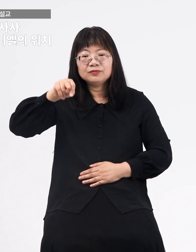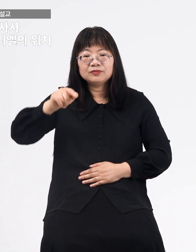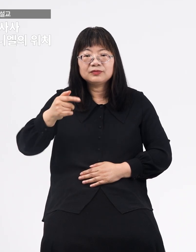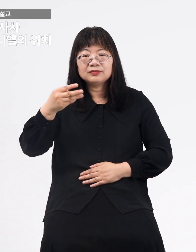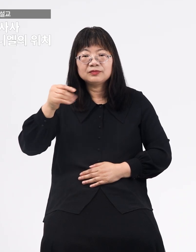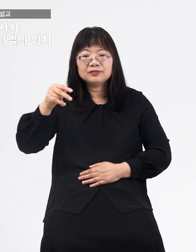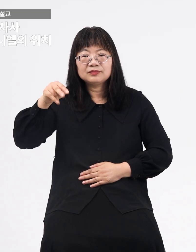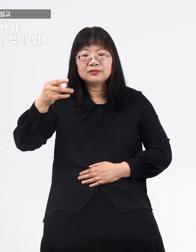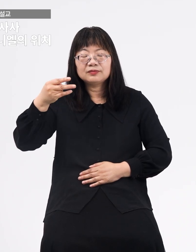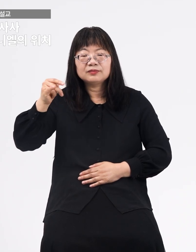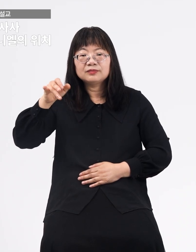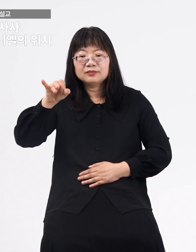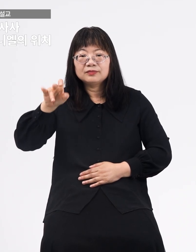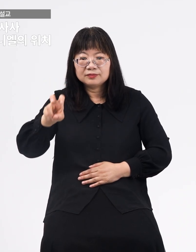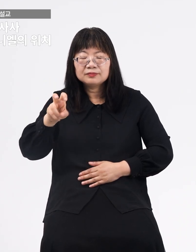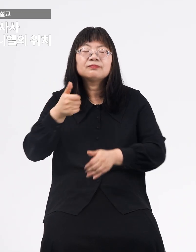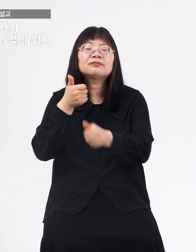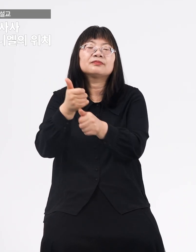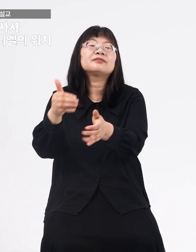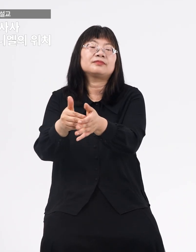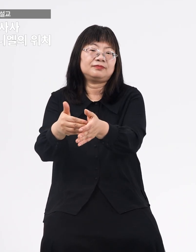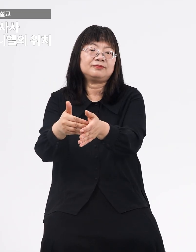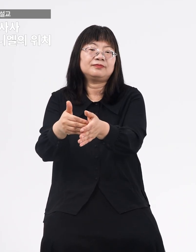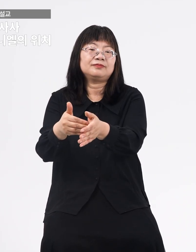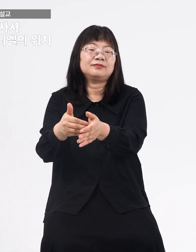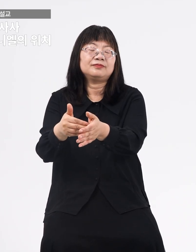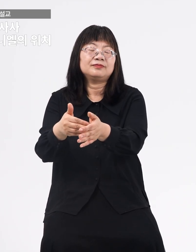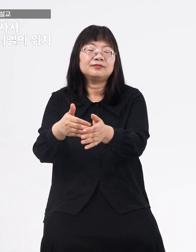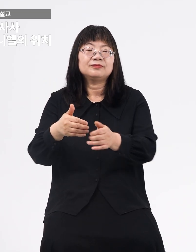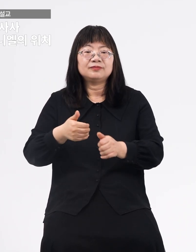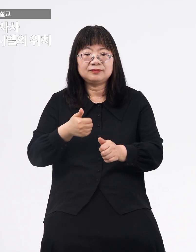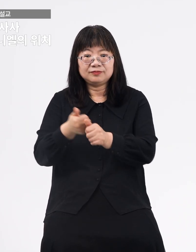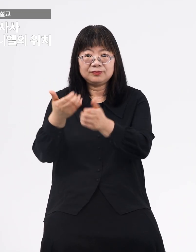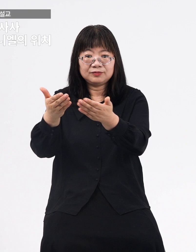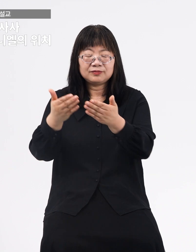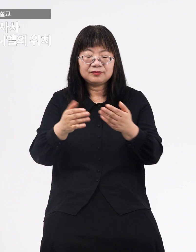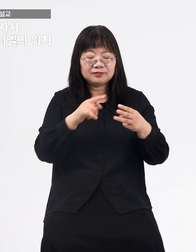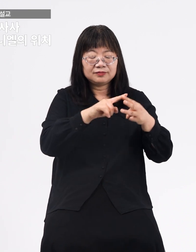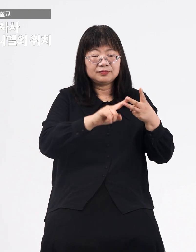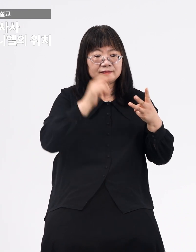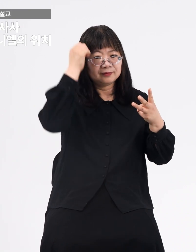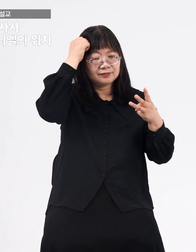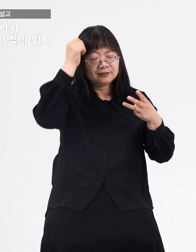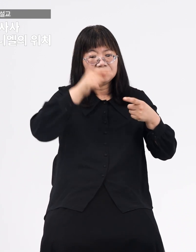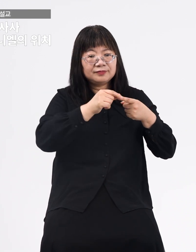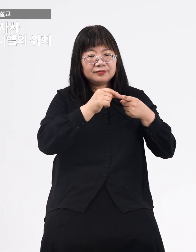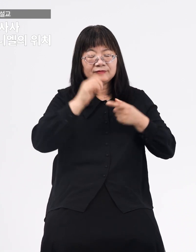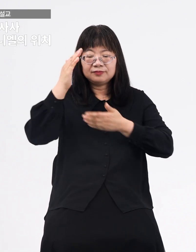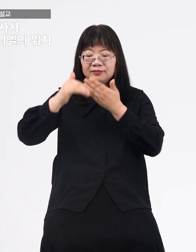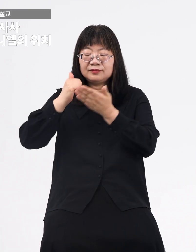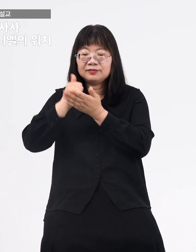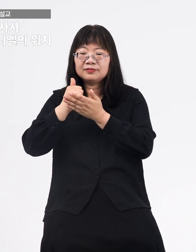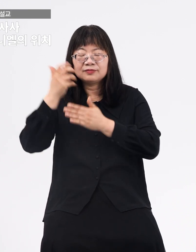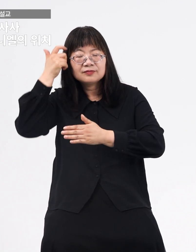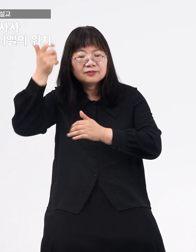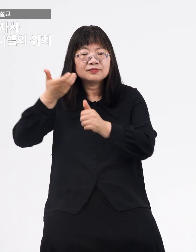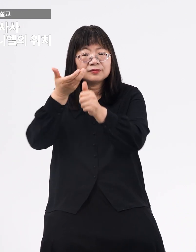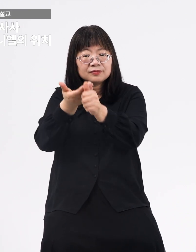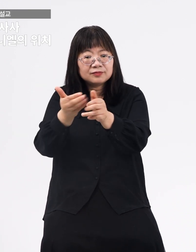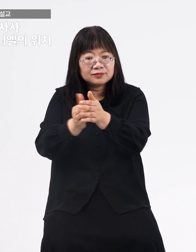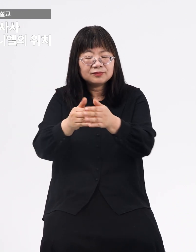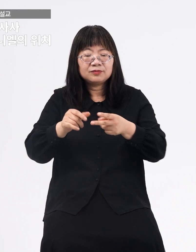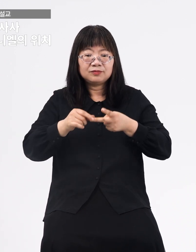구산 리사다임을 이기니라, 승리를 주세요. 자, 세 가지 기억하세요. 첫째, 여호와의 영이 임하고,